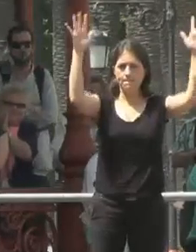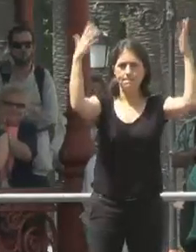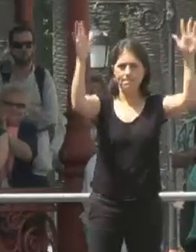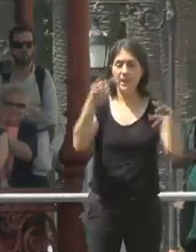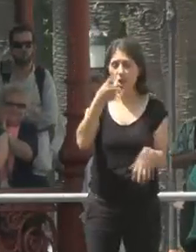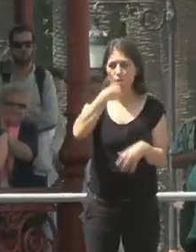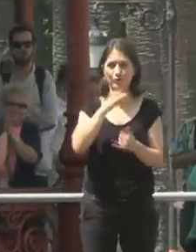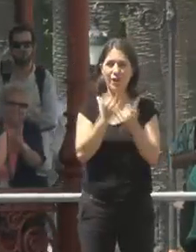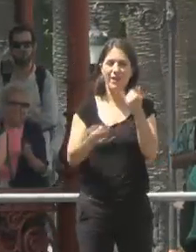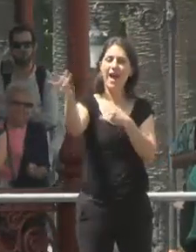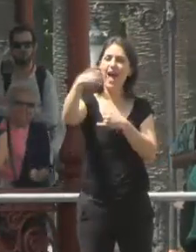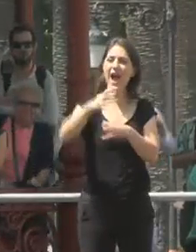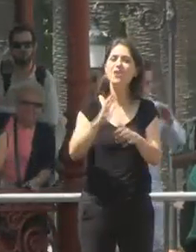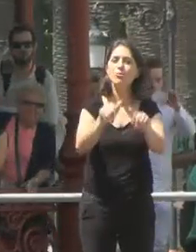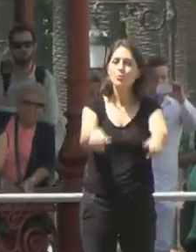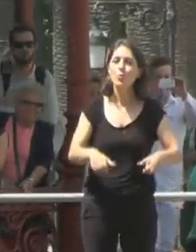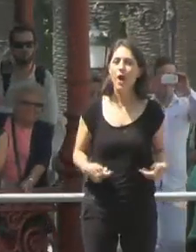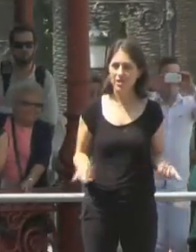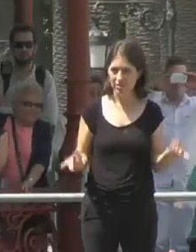Les hemos devuelto